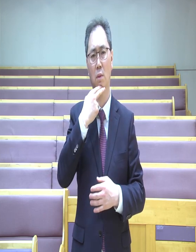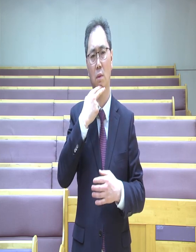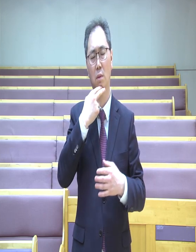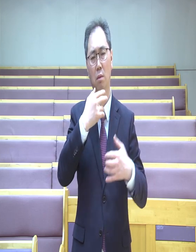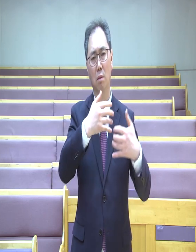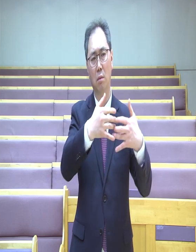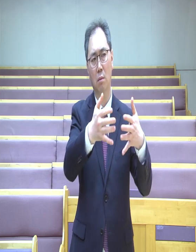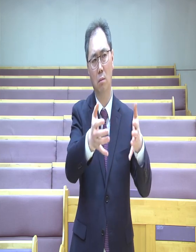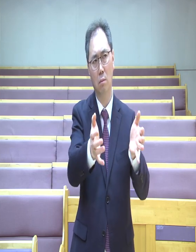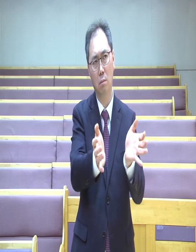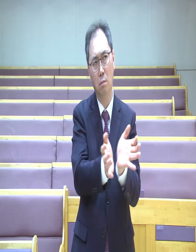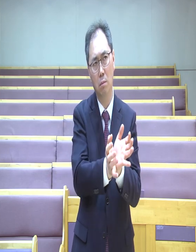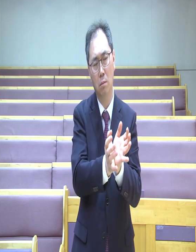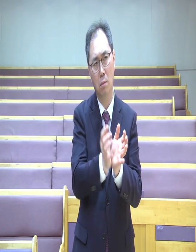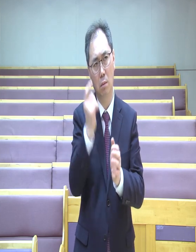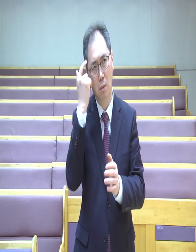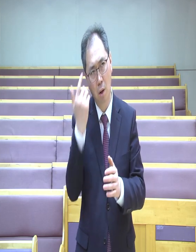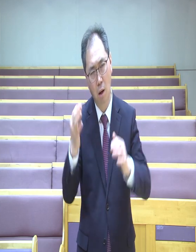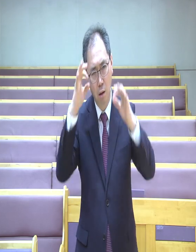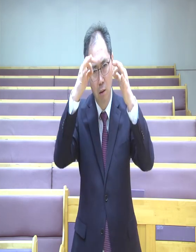부류의 사람은 혹시 아니십니까?